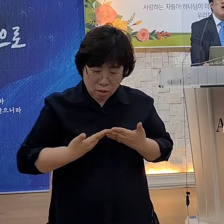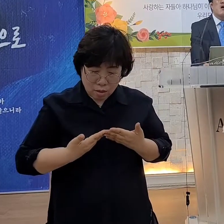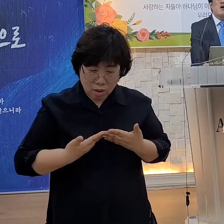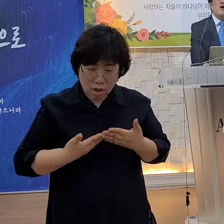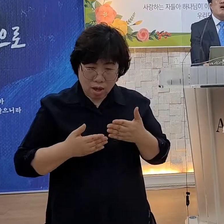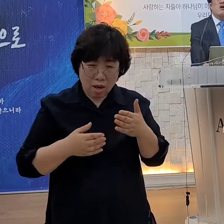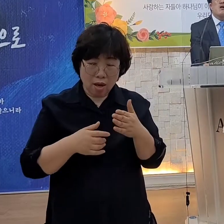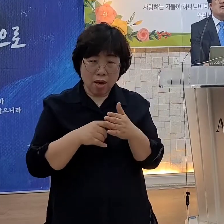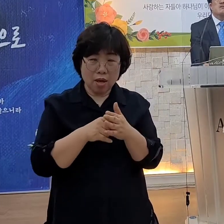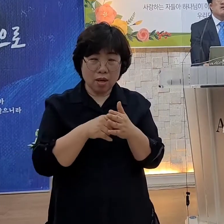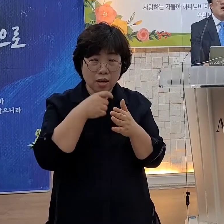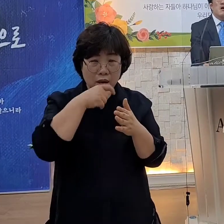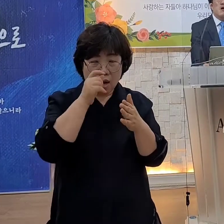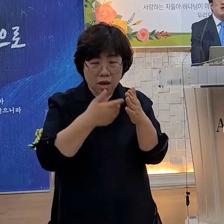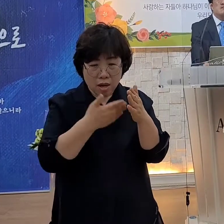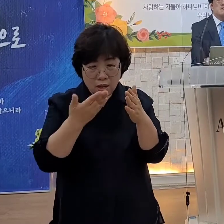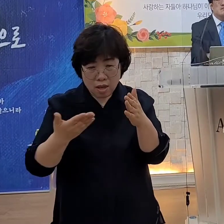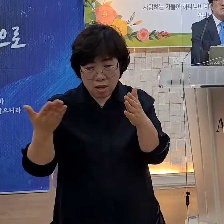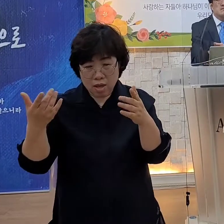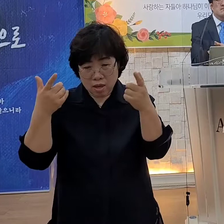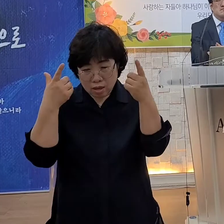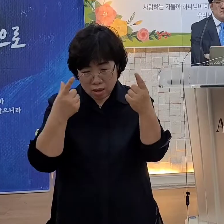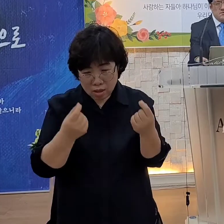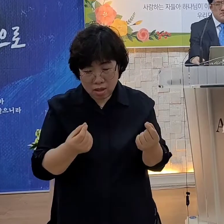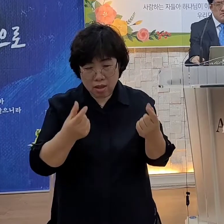잔잔한 강